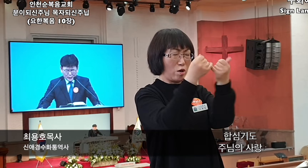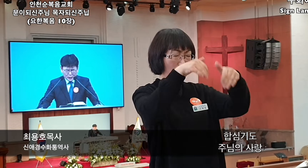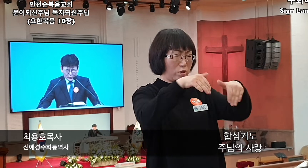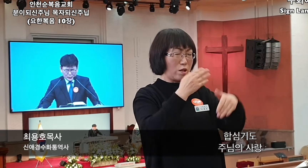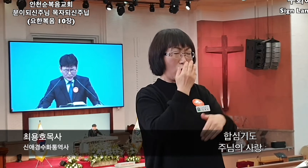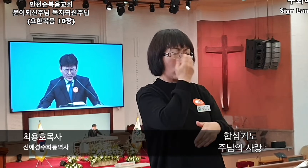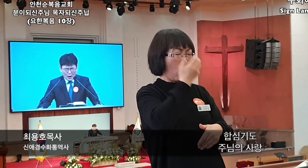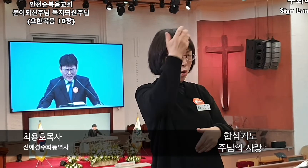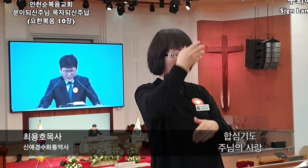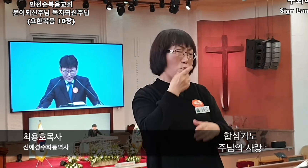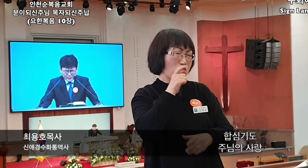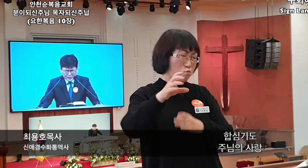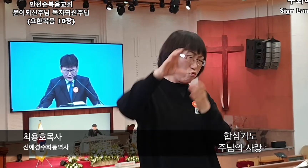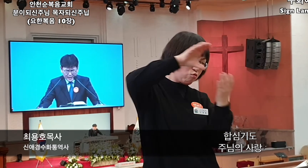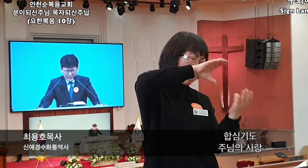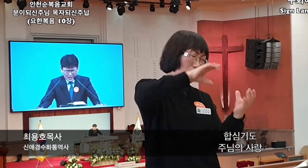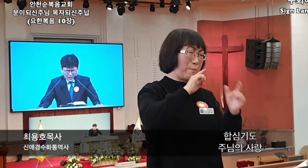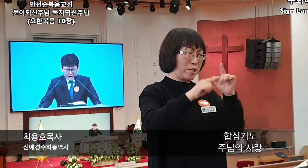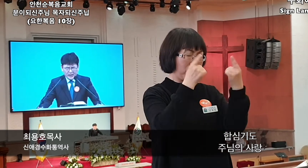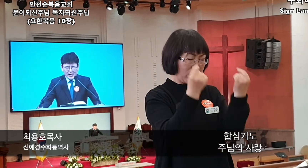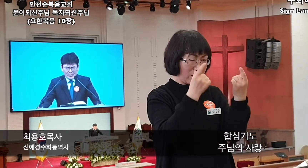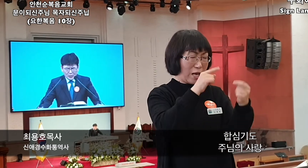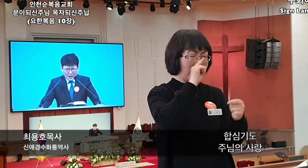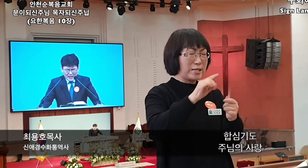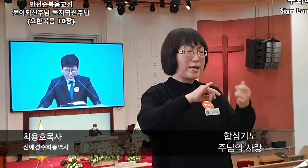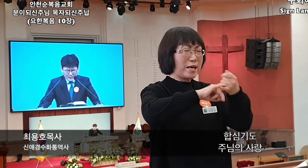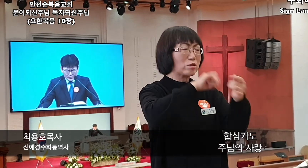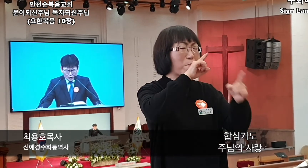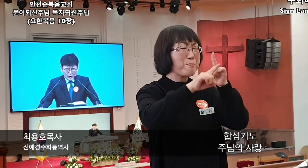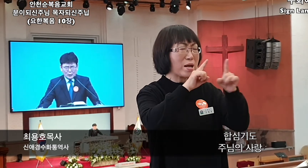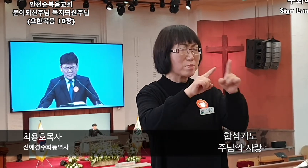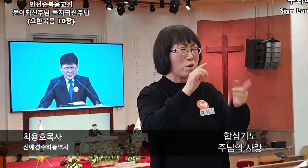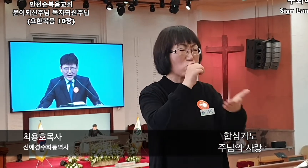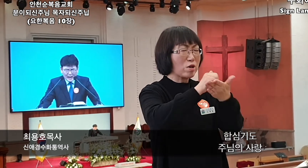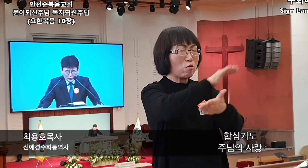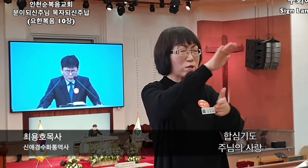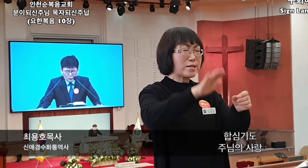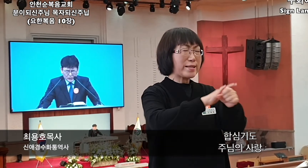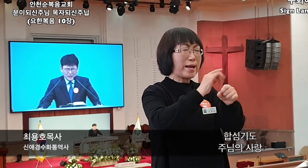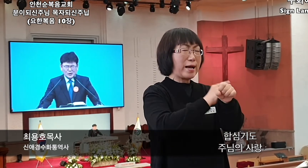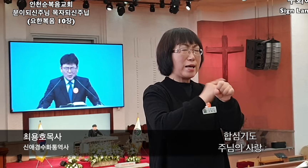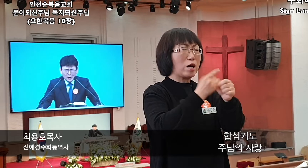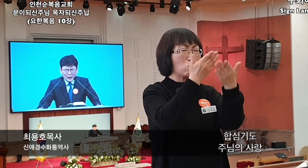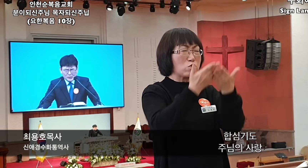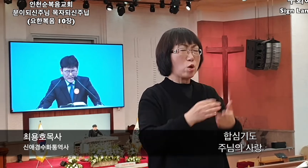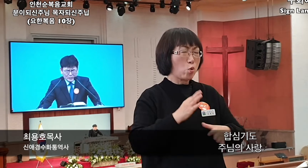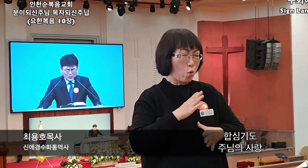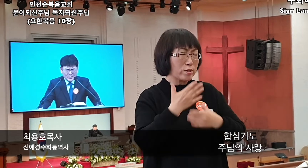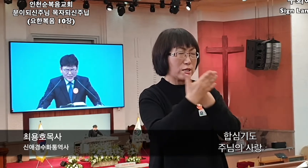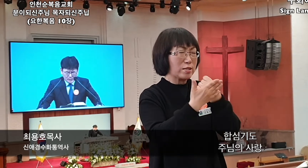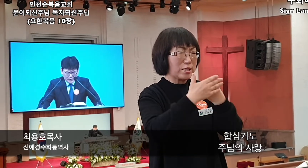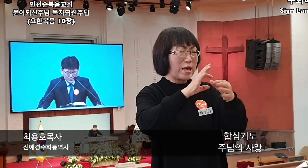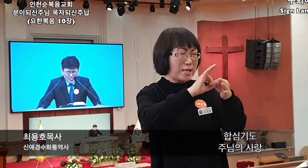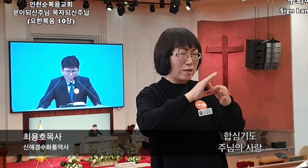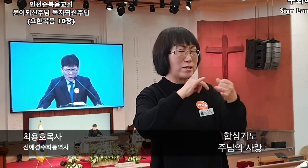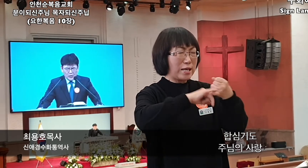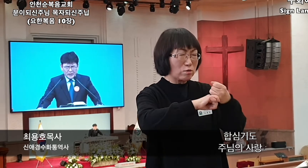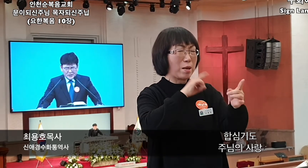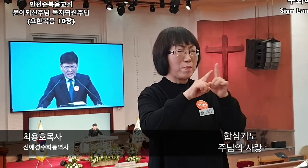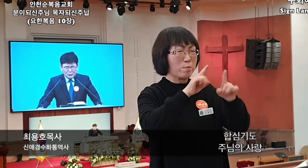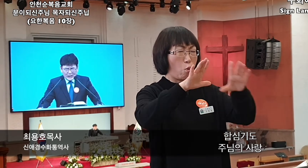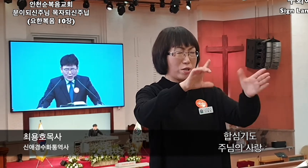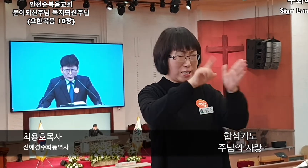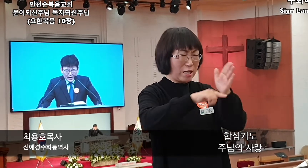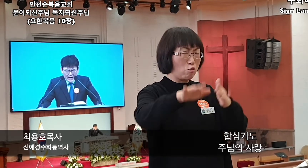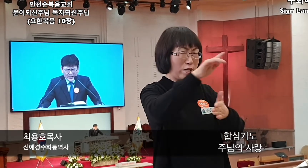성령을 물붓듯이 부으신다고 말씀하셨는데, 그 약속의 말씀, 주가 우리를 사랑하시어 주신 그 놀라우신 약속의 말씀이 오늘